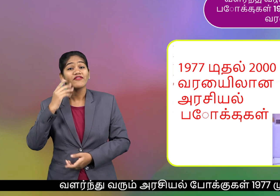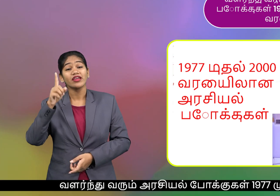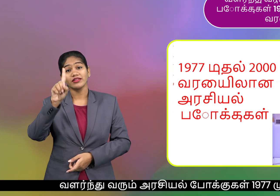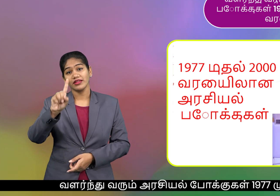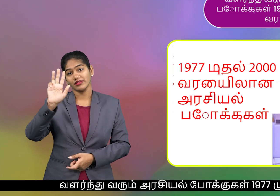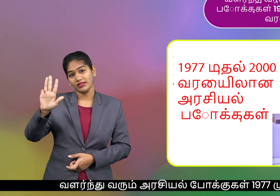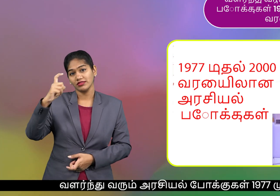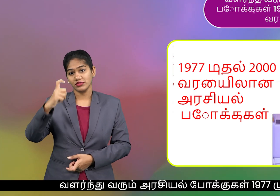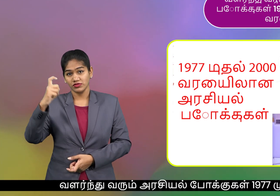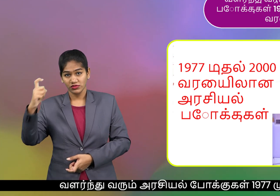1977 முதல் 2000 வரை.